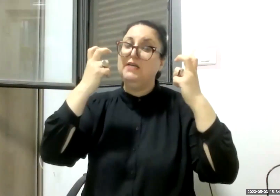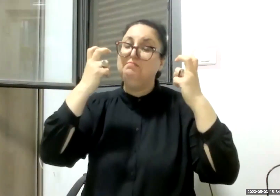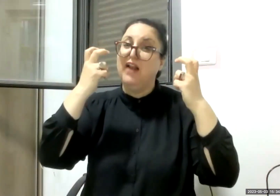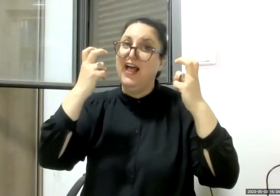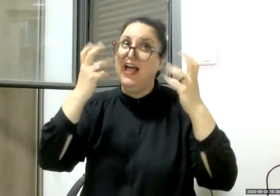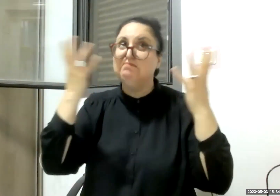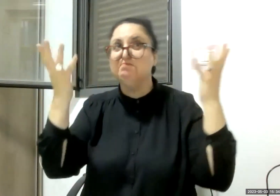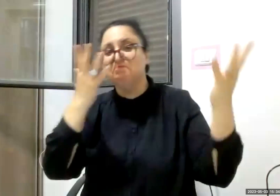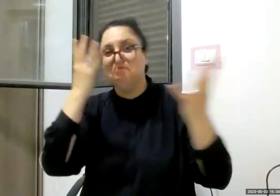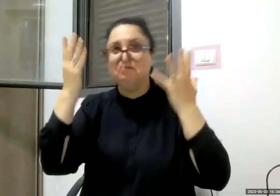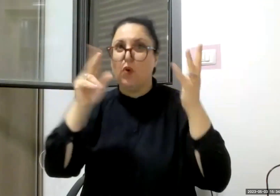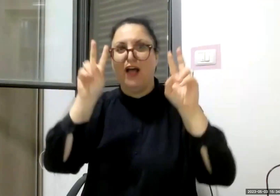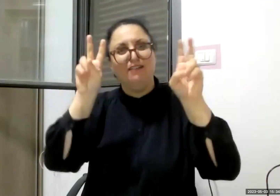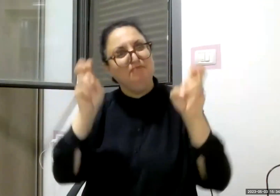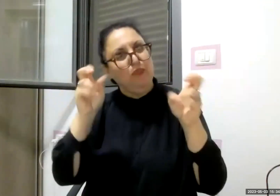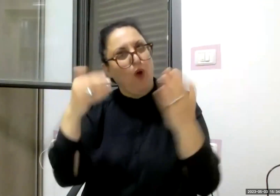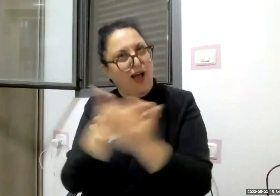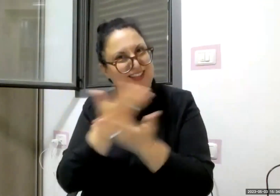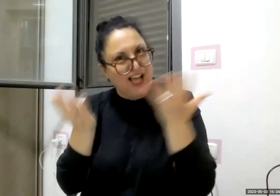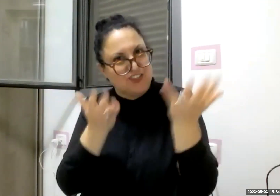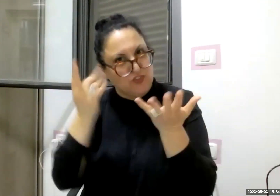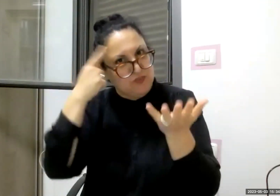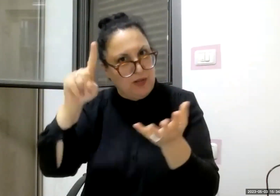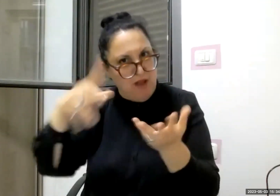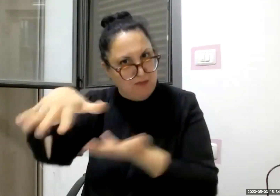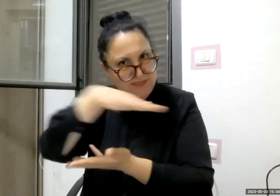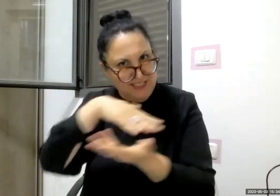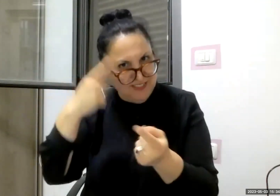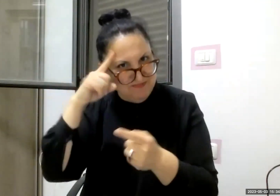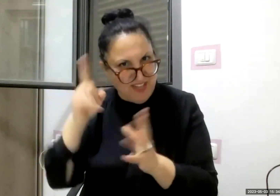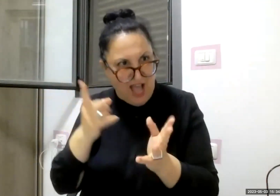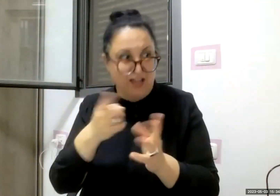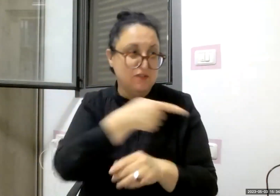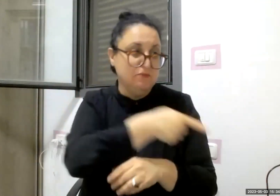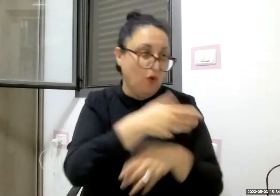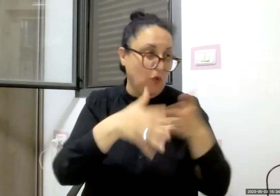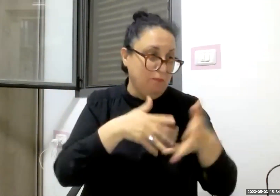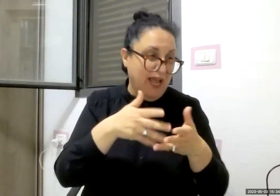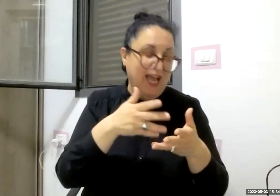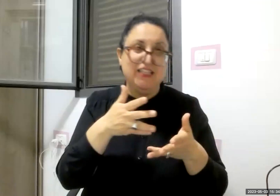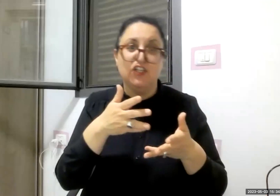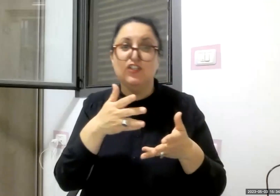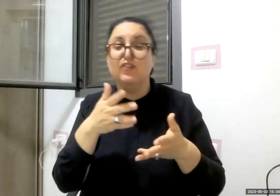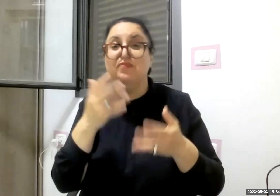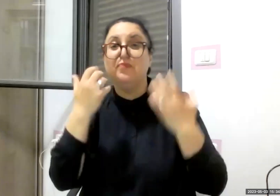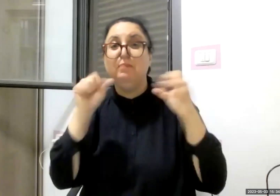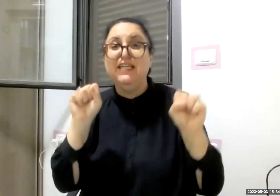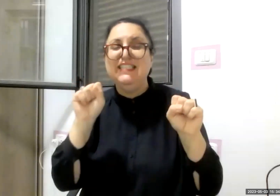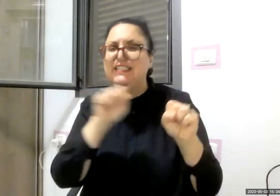במקביל אולי חושבת על מינוחים חדשים או הגדרות כי הגברת כאן